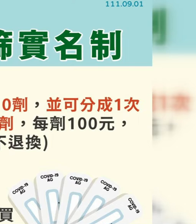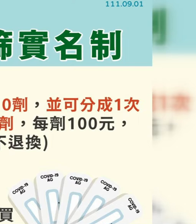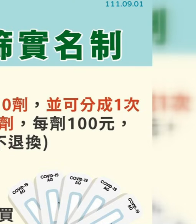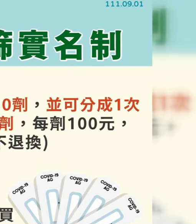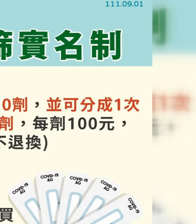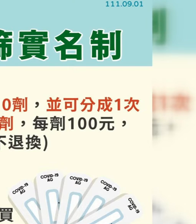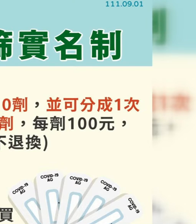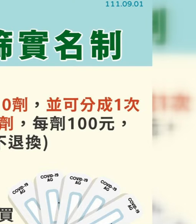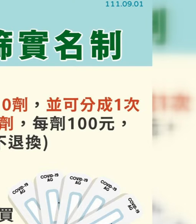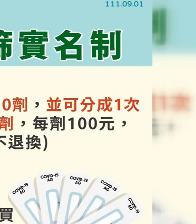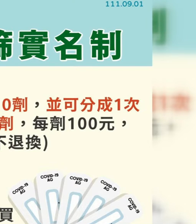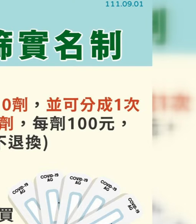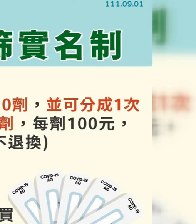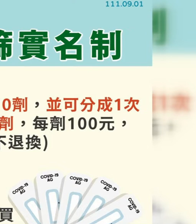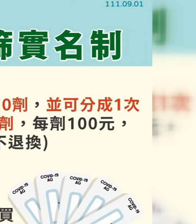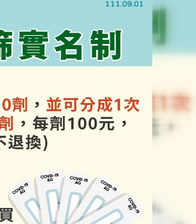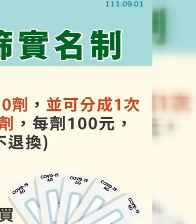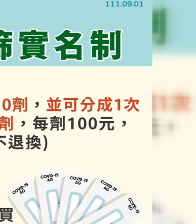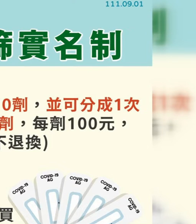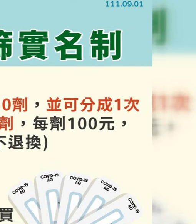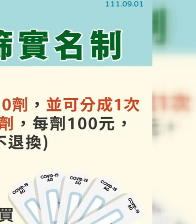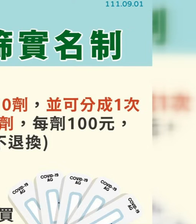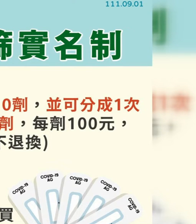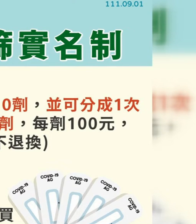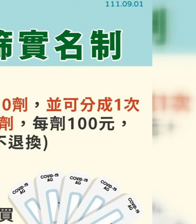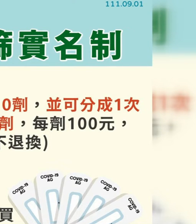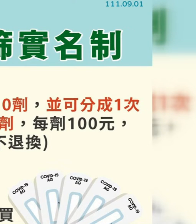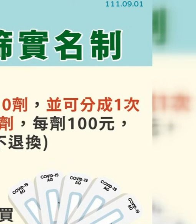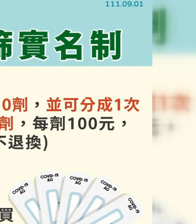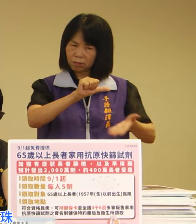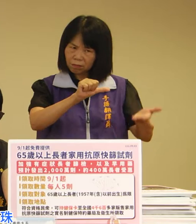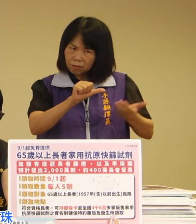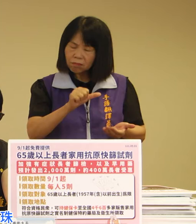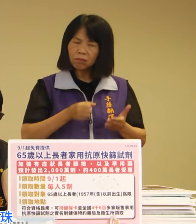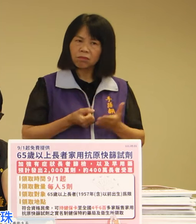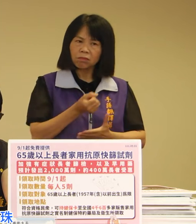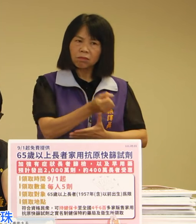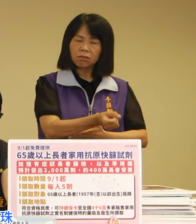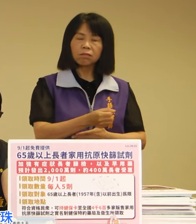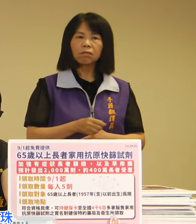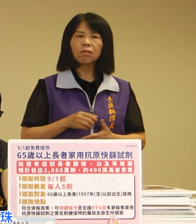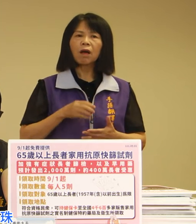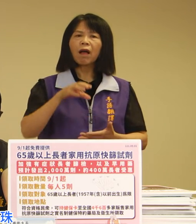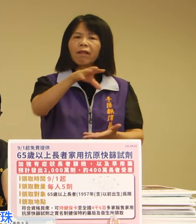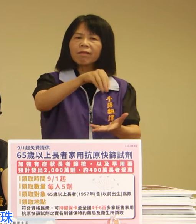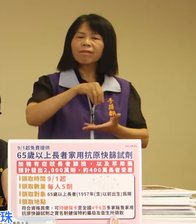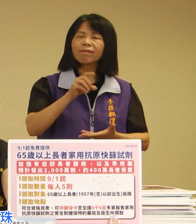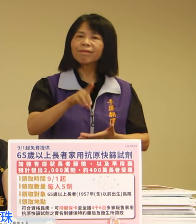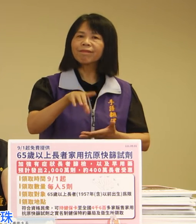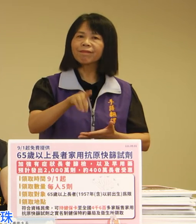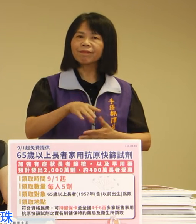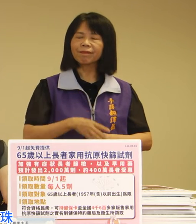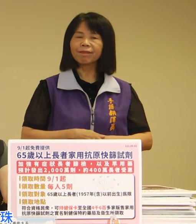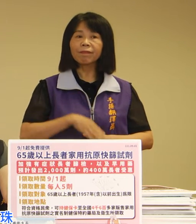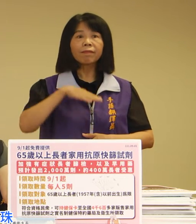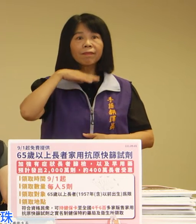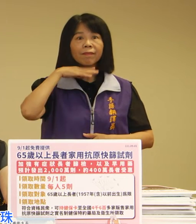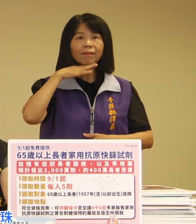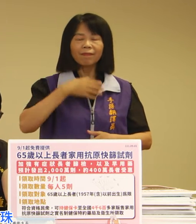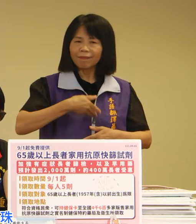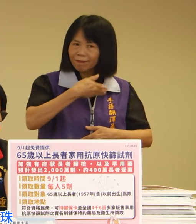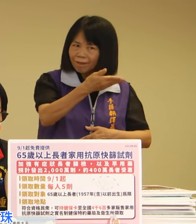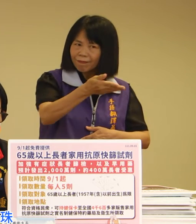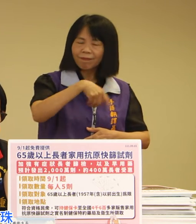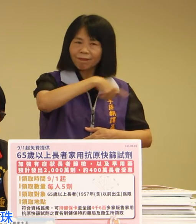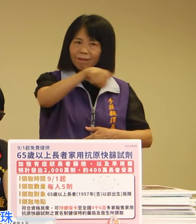的，就是民国45年以前出生的哈。那领取的地点呢？等一下会提供给各